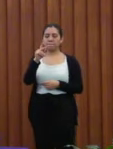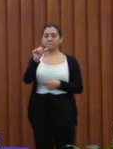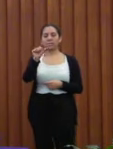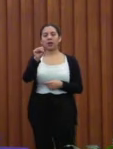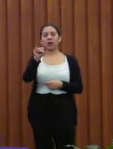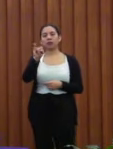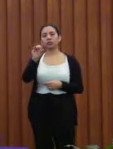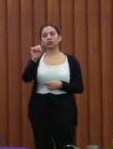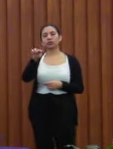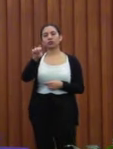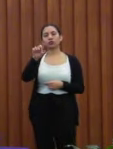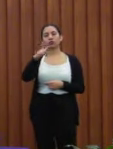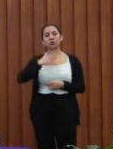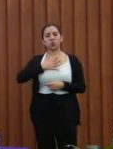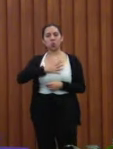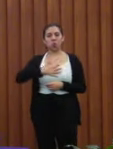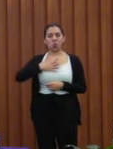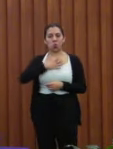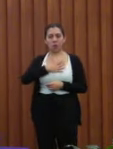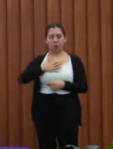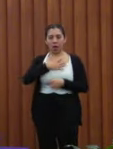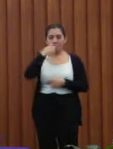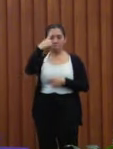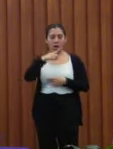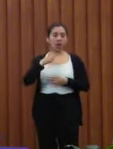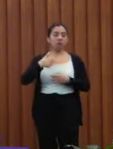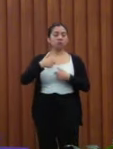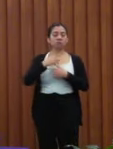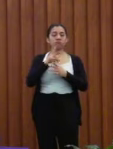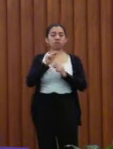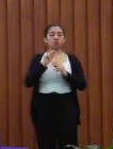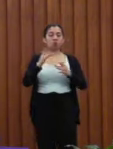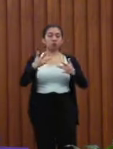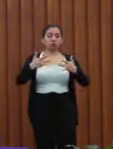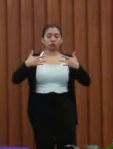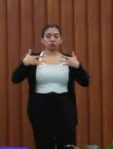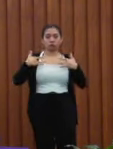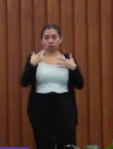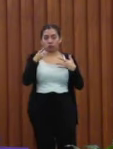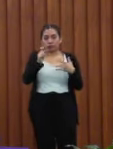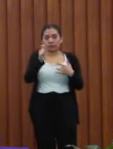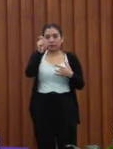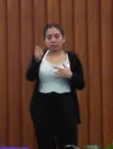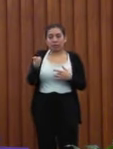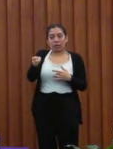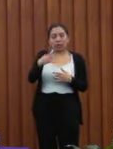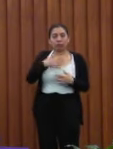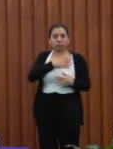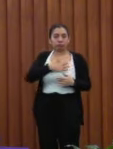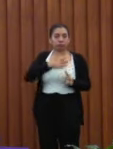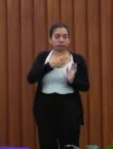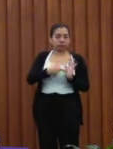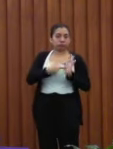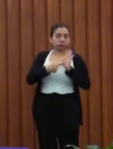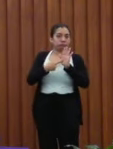incluso para justificar la inacción de las autoridades, ¿no? Es importante